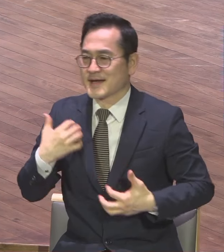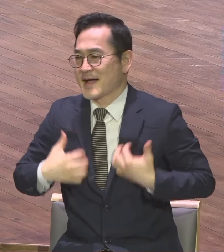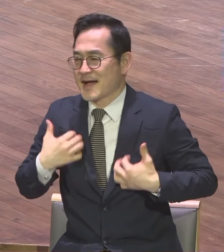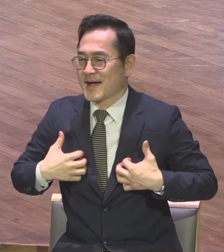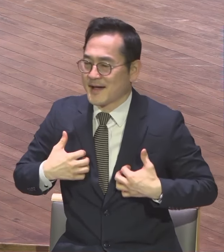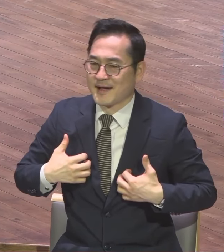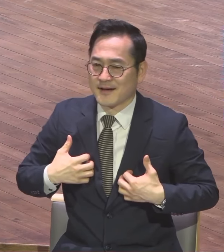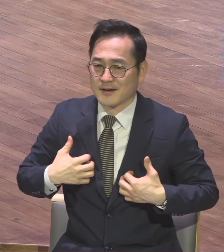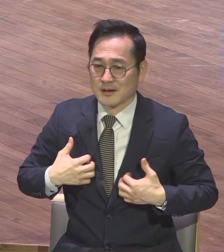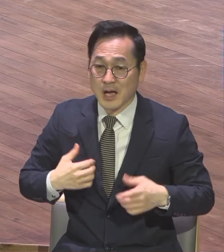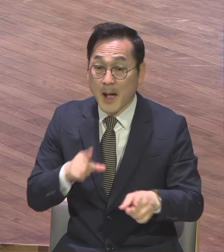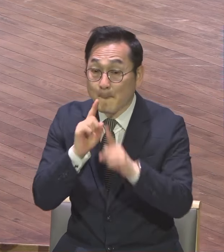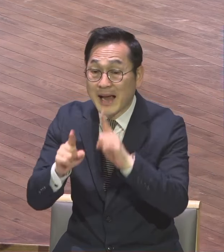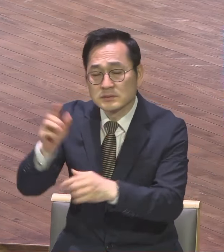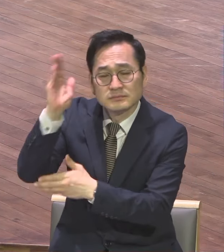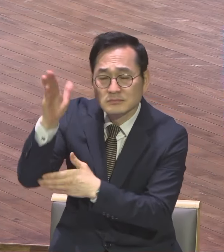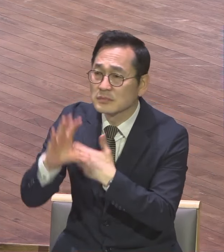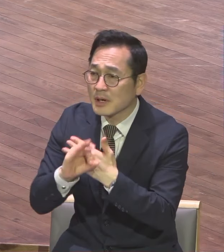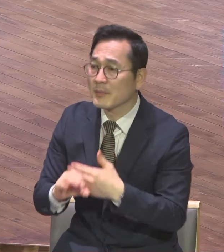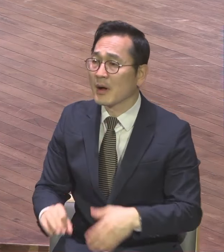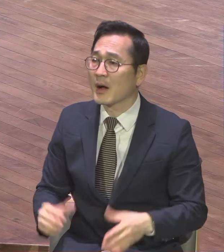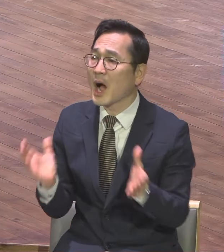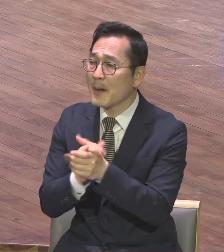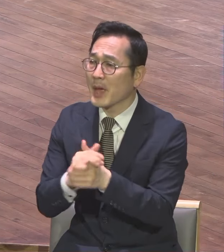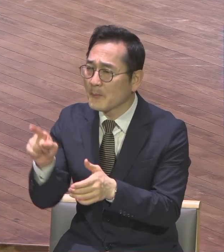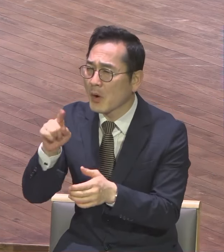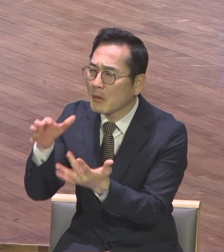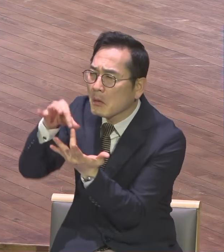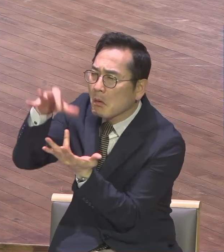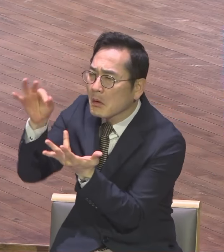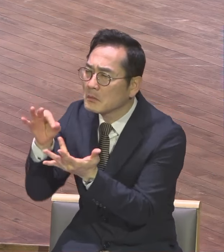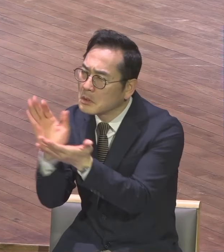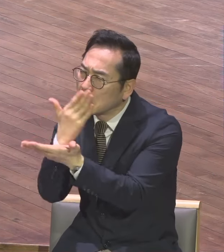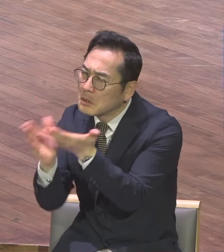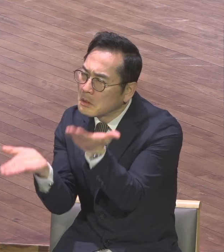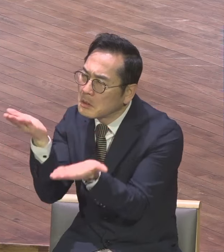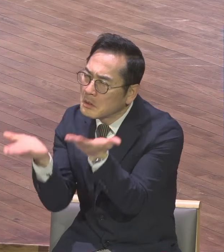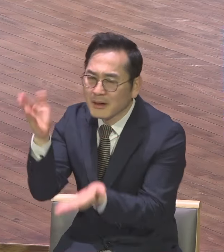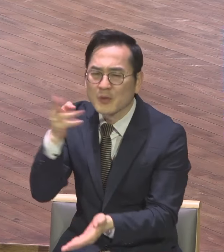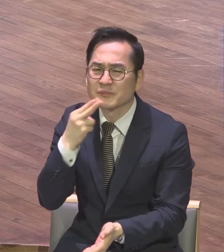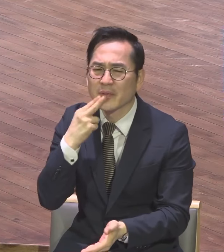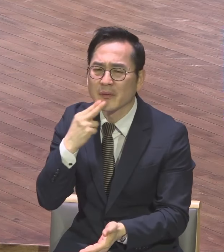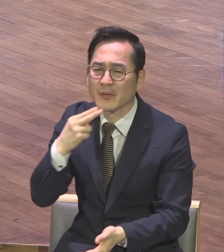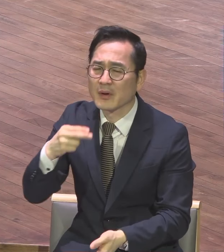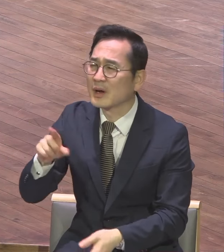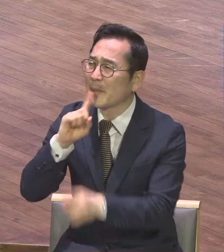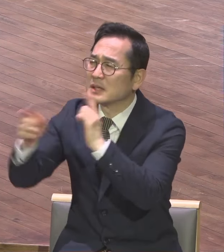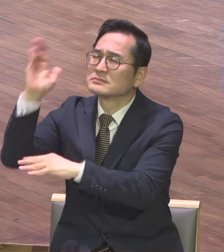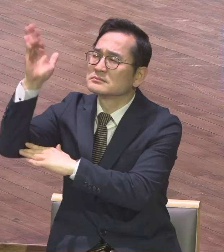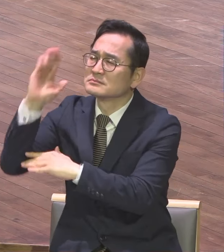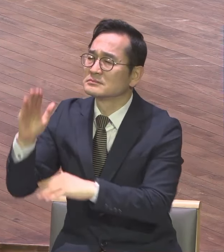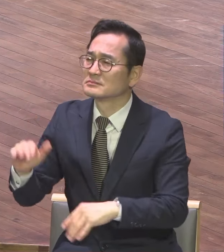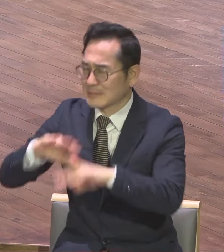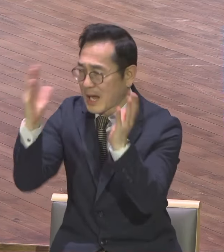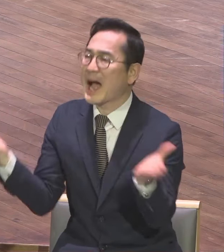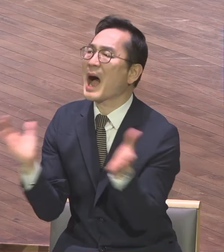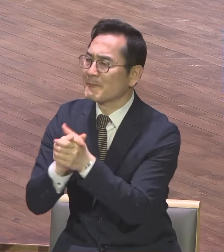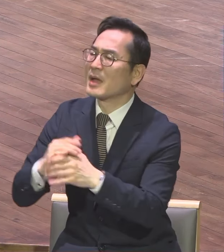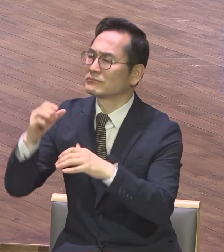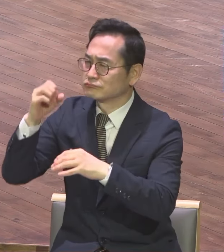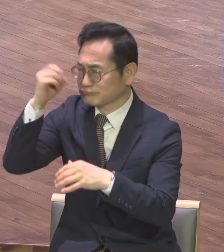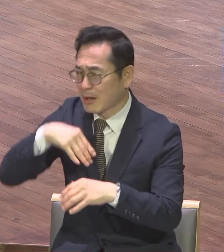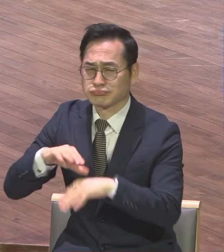말씀 받아들여요. 순수하게 받아들이잖아요. 선생님의 말씀을 전도사님의 말씀을 순수하게 그대로